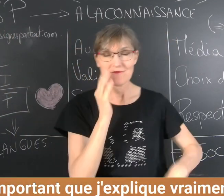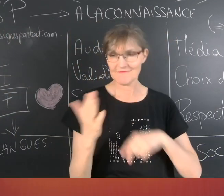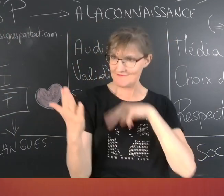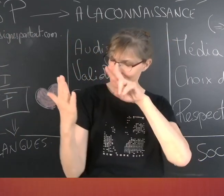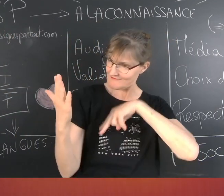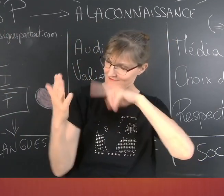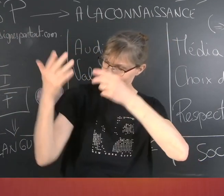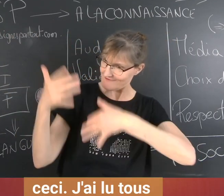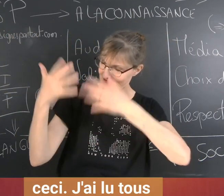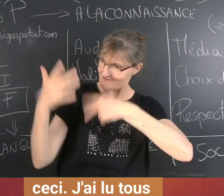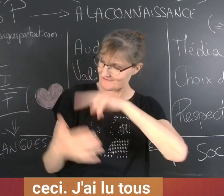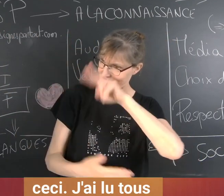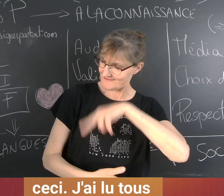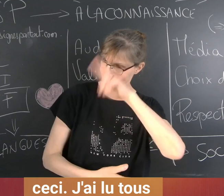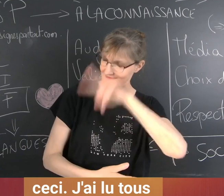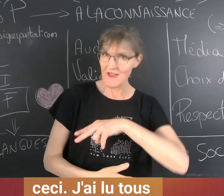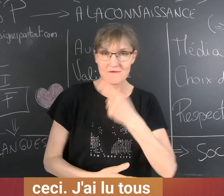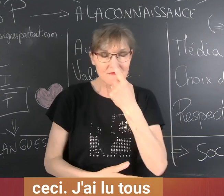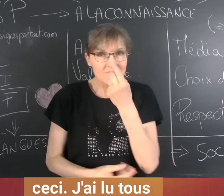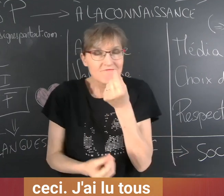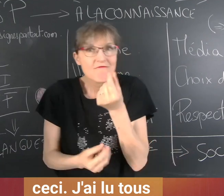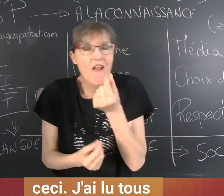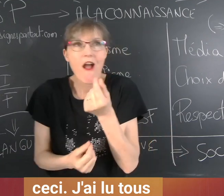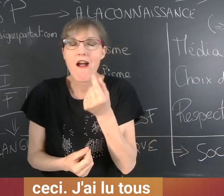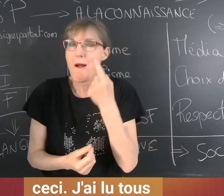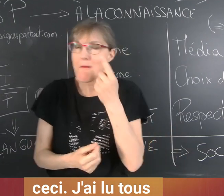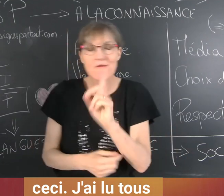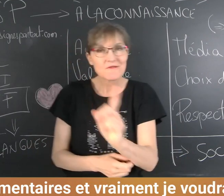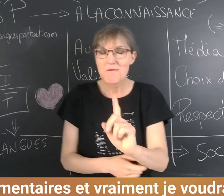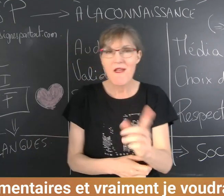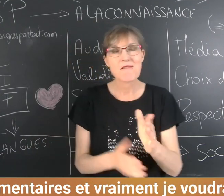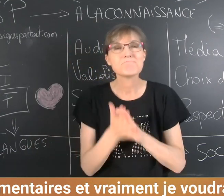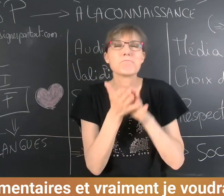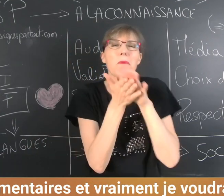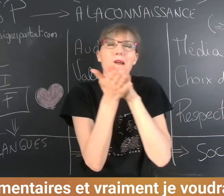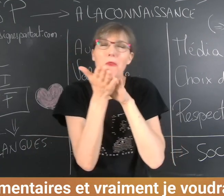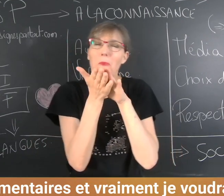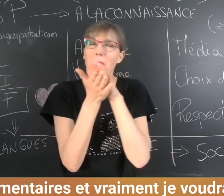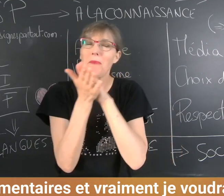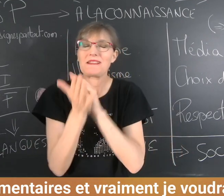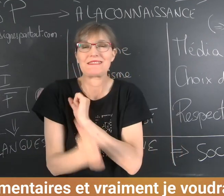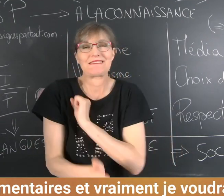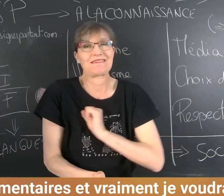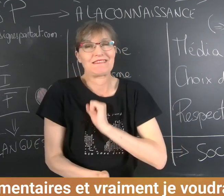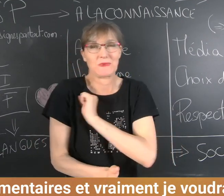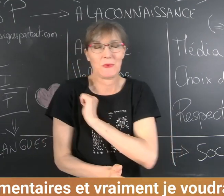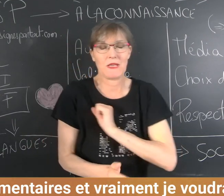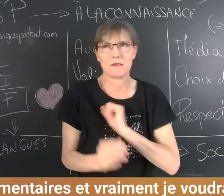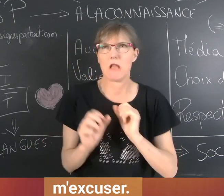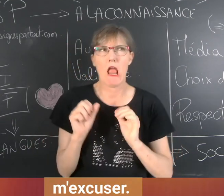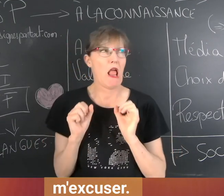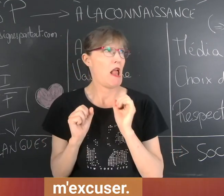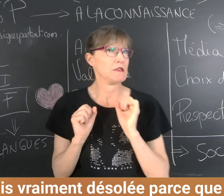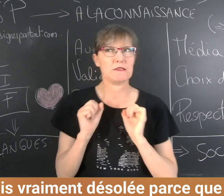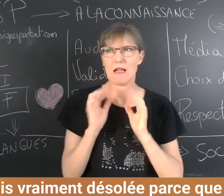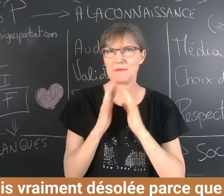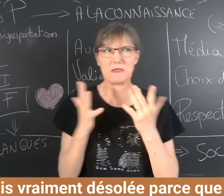vraiment ceci. J'ai lu tous les commentaires et vraiment, je voudrais m'excuser. Je suis vraiment